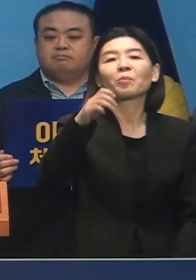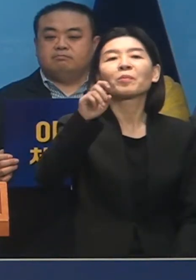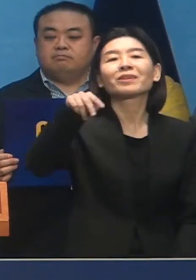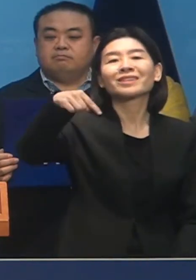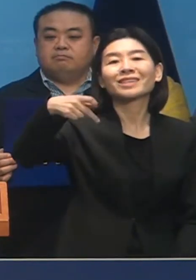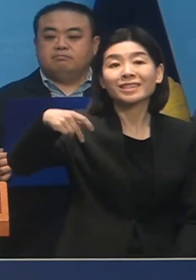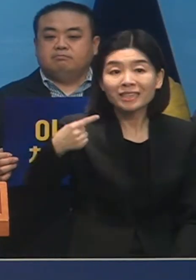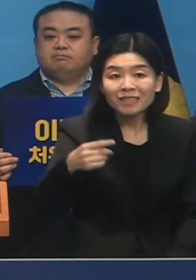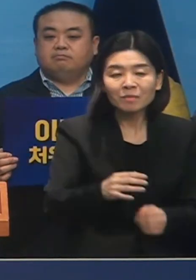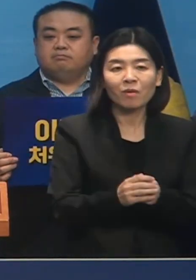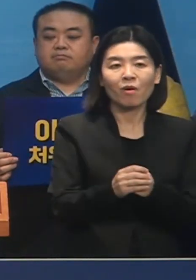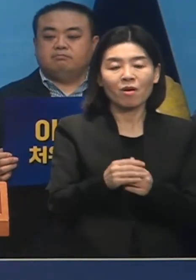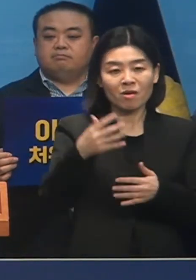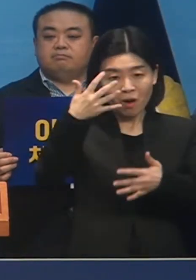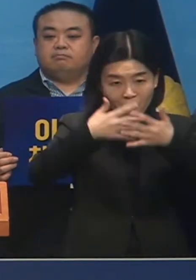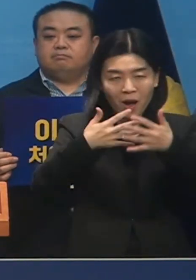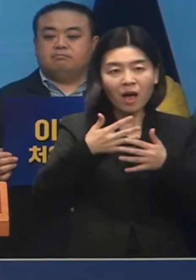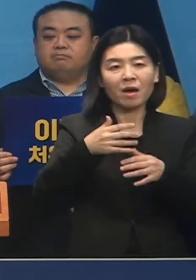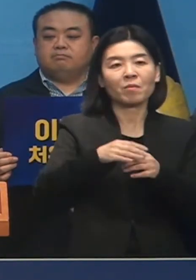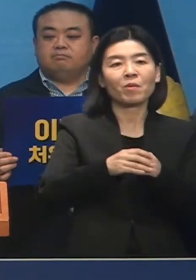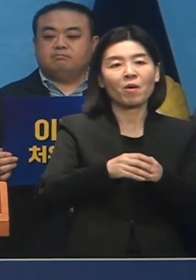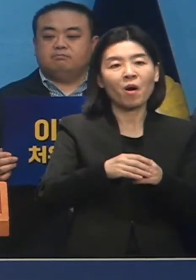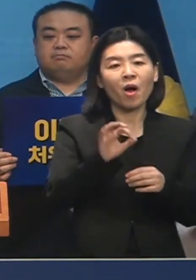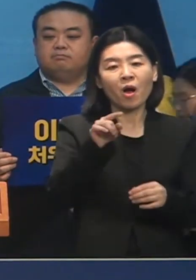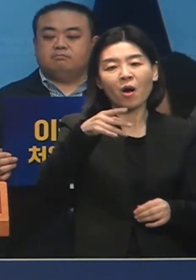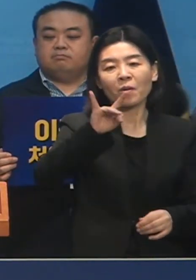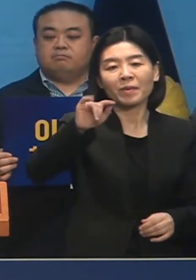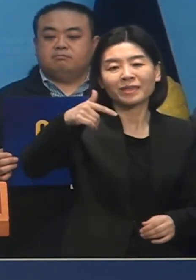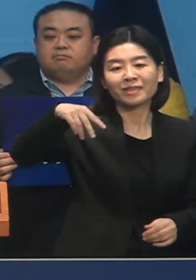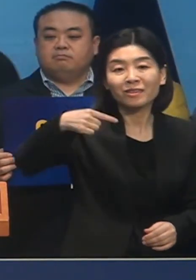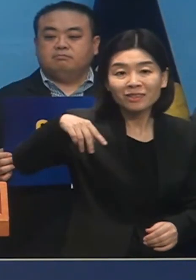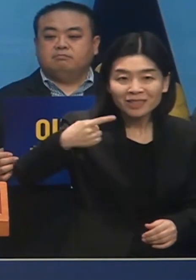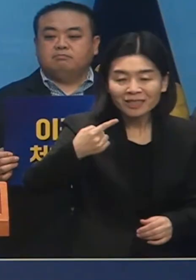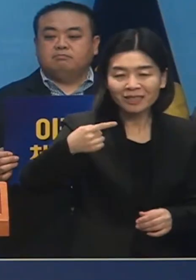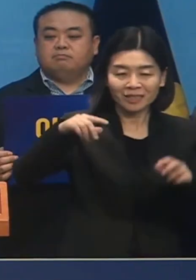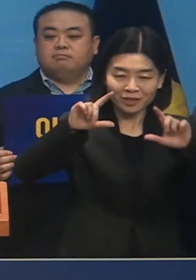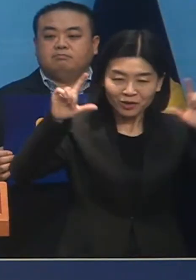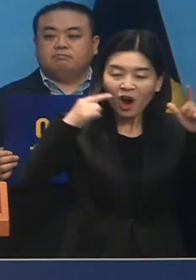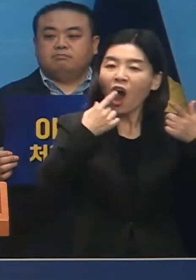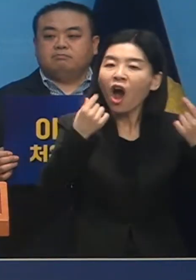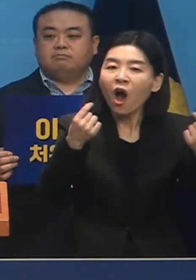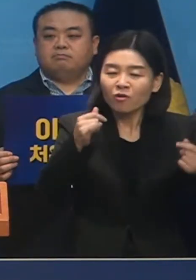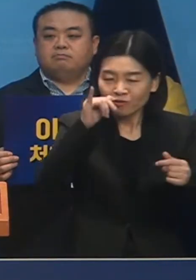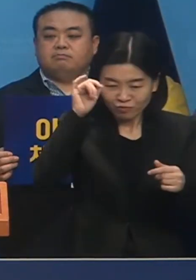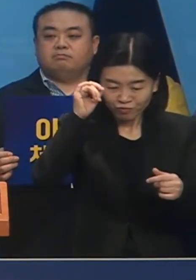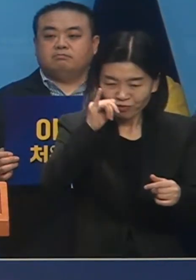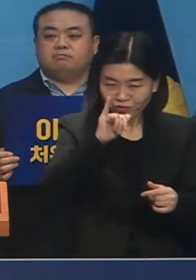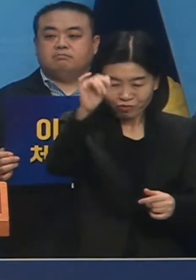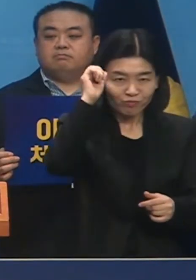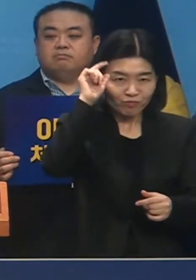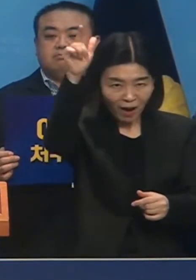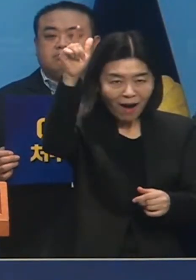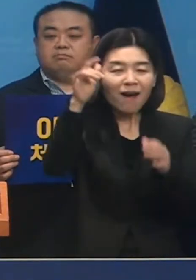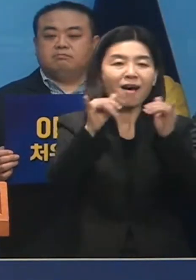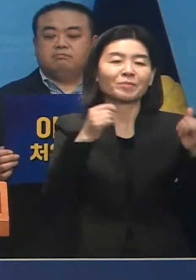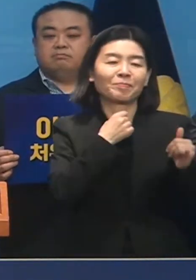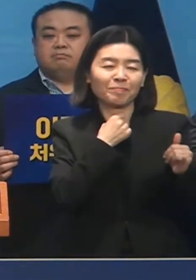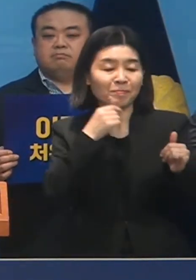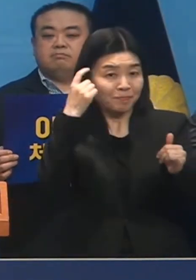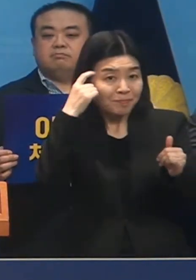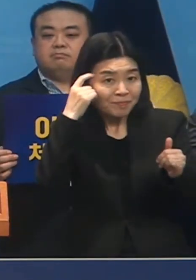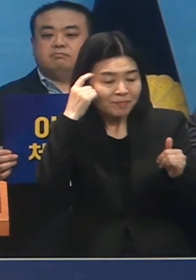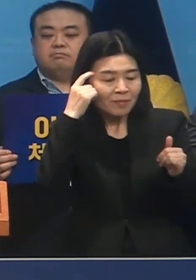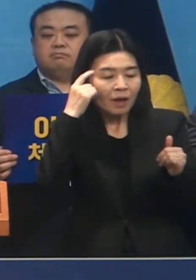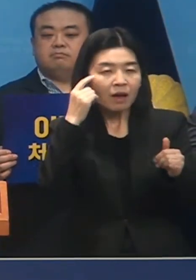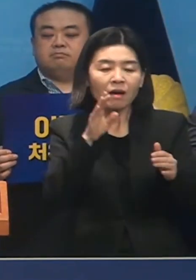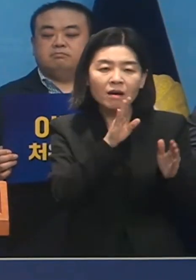나오는 토니 스타크처럼 훌륭한 AI 개발자가 되겠다며 부푼 꿈을 안고 입학을 했습니다. 현실은 달라도 너무